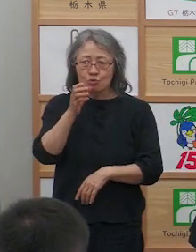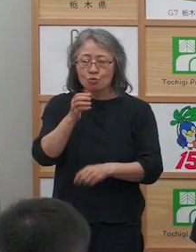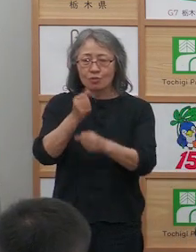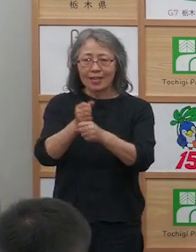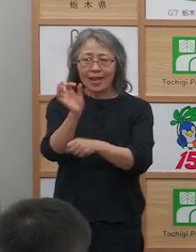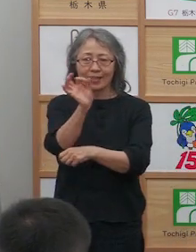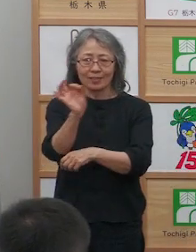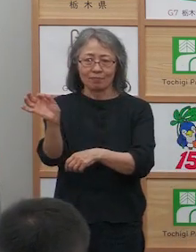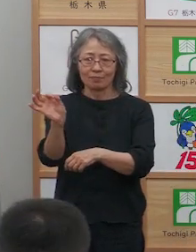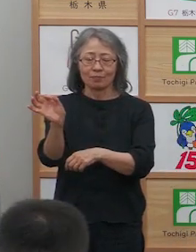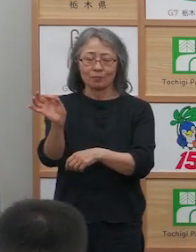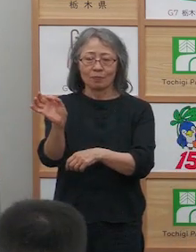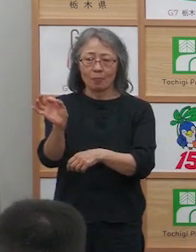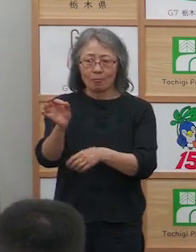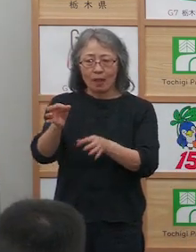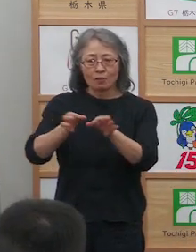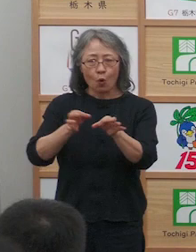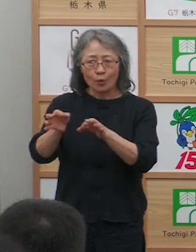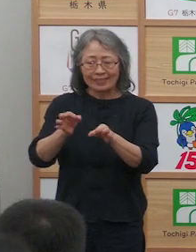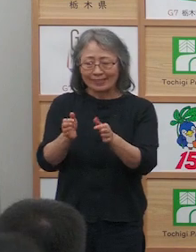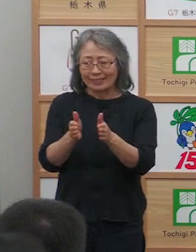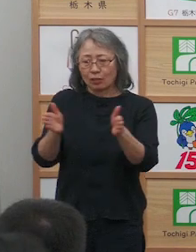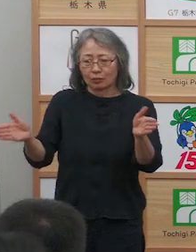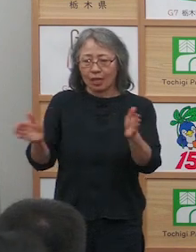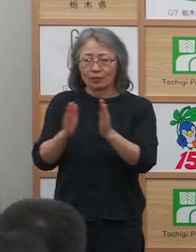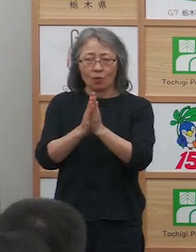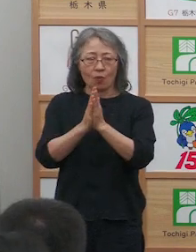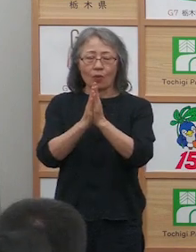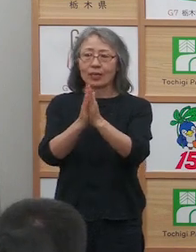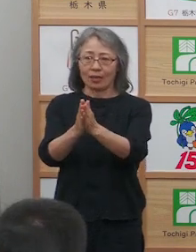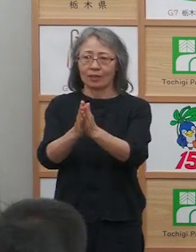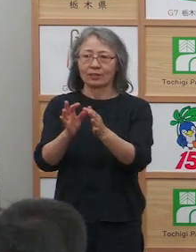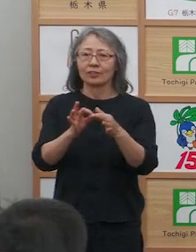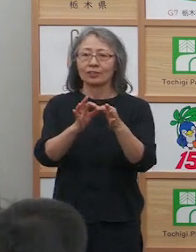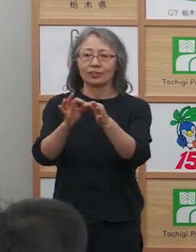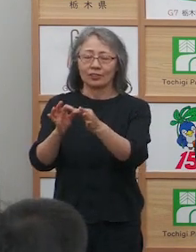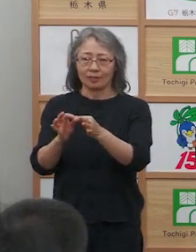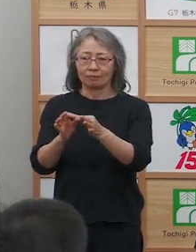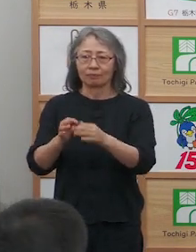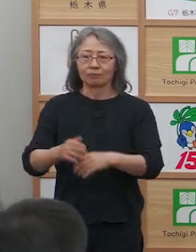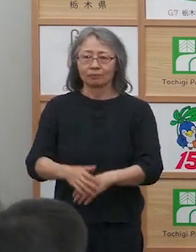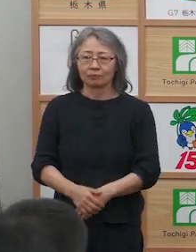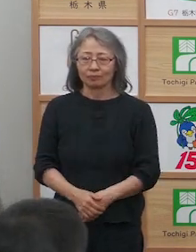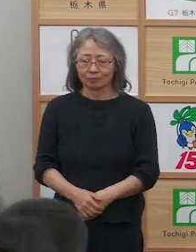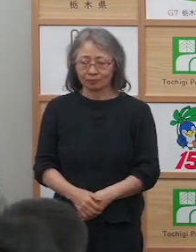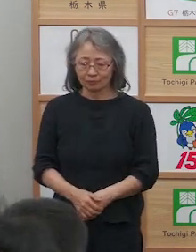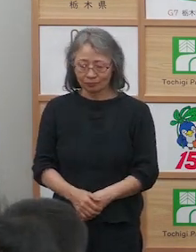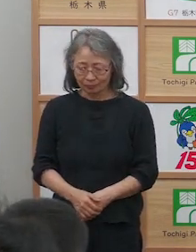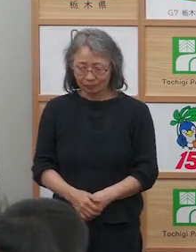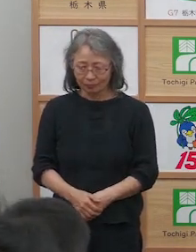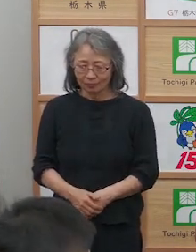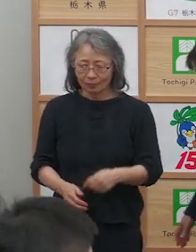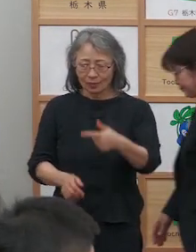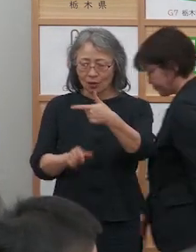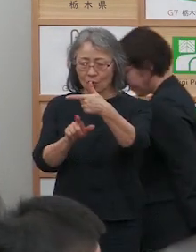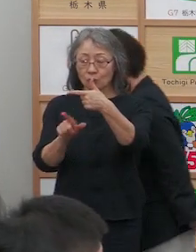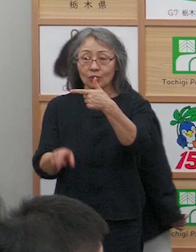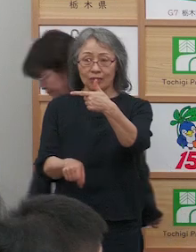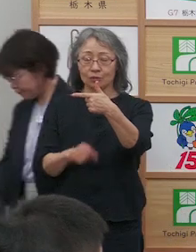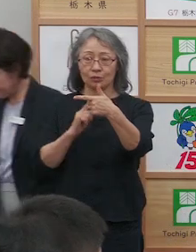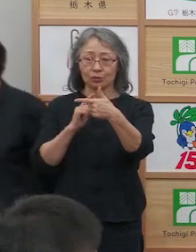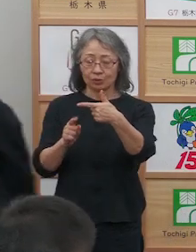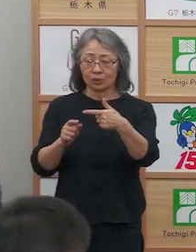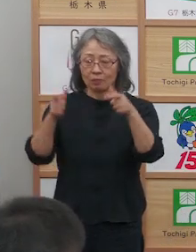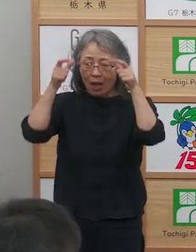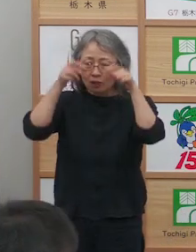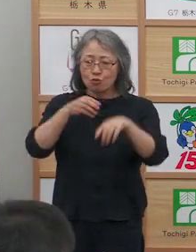乳製品の消費拡大のお願いについてでございます。6月は